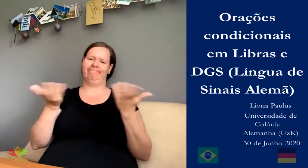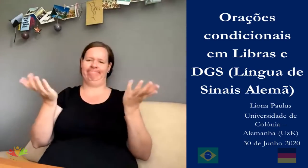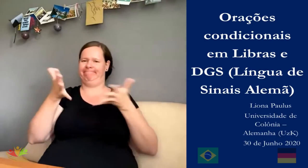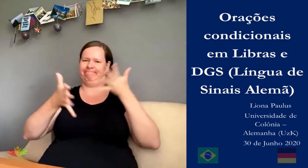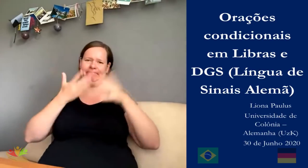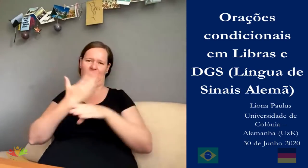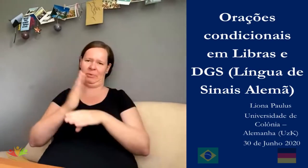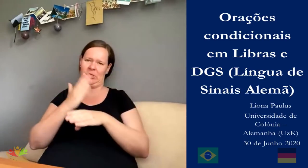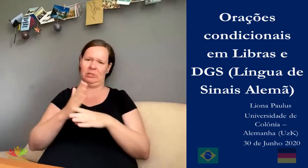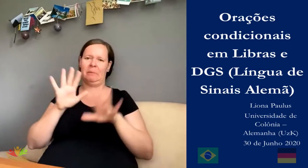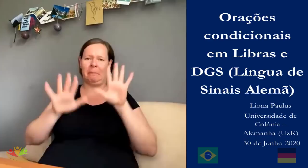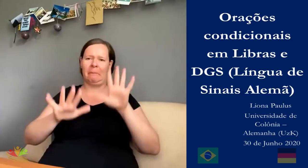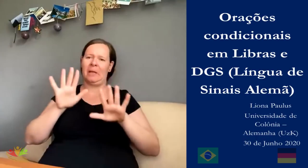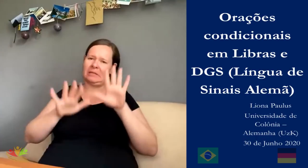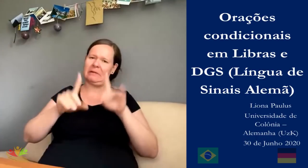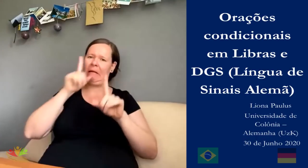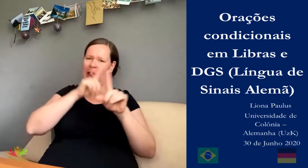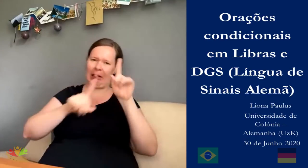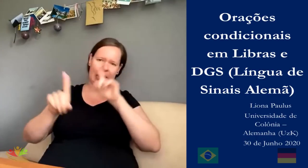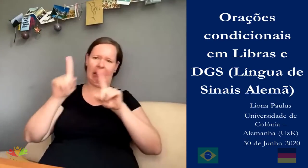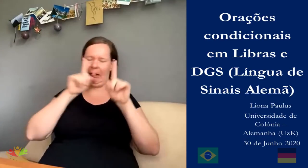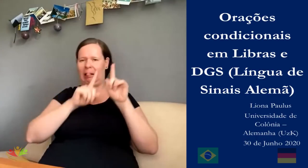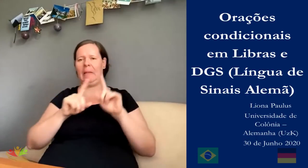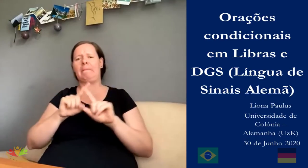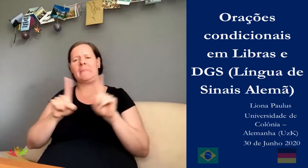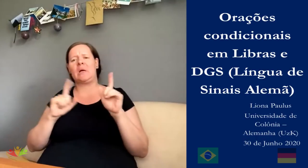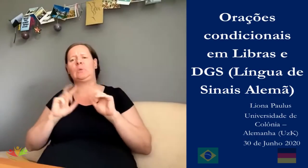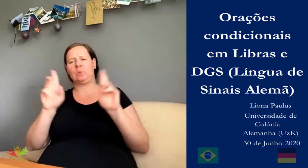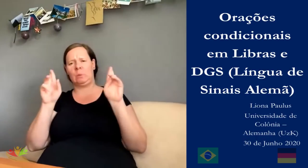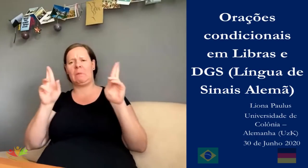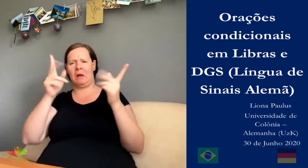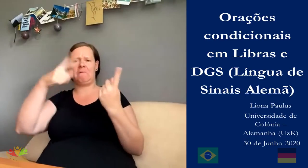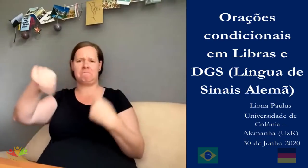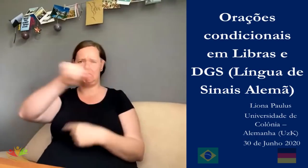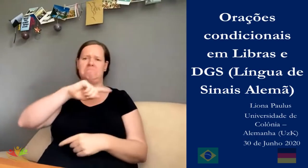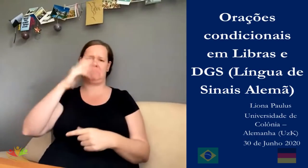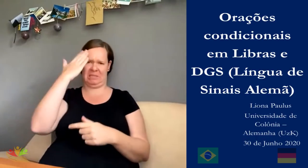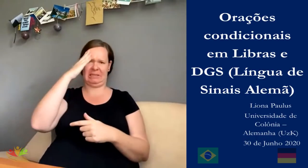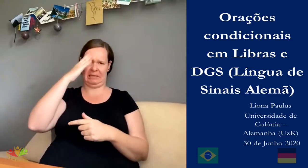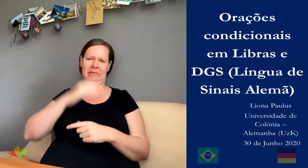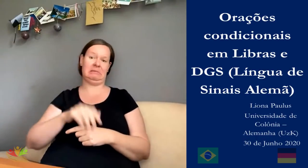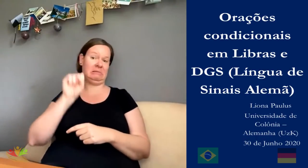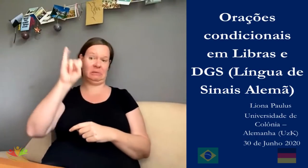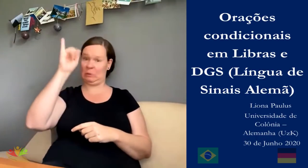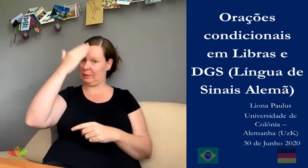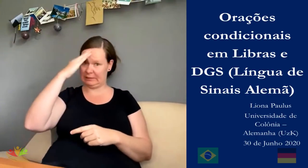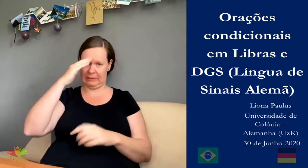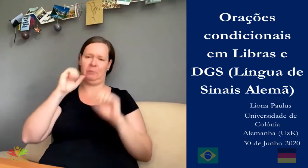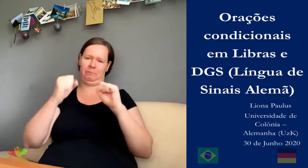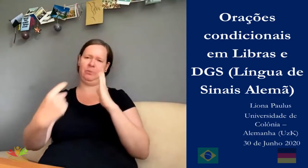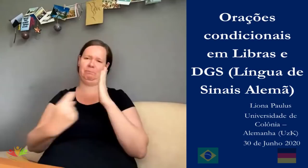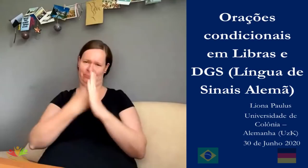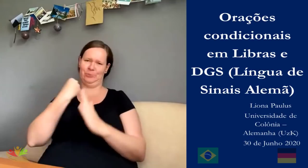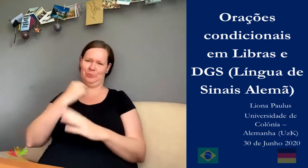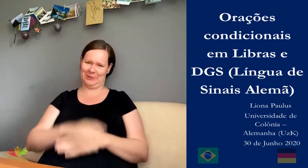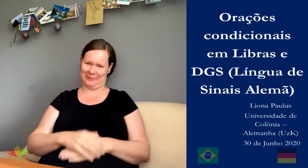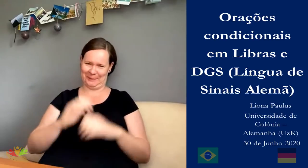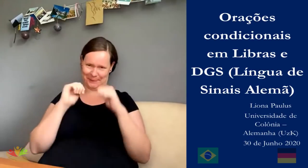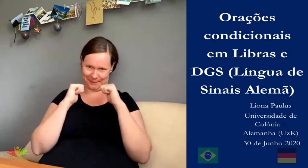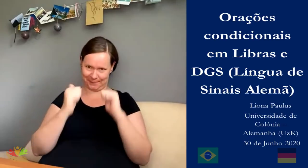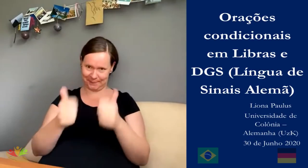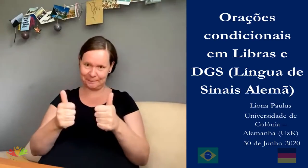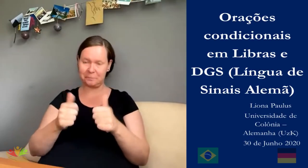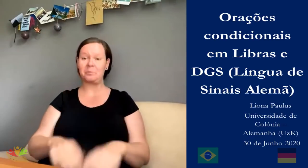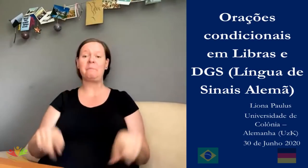ao Brasil. Por causa do corona, agora as coisas estão cada vez mais difíceis, então me perdoem antecipadamente pelas